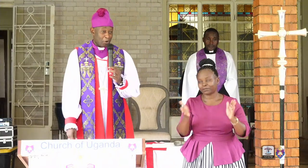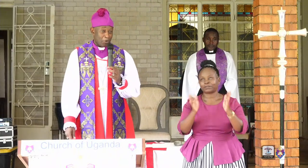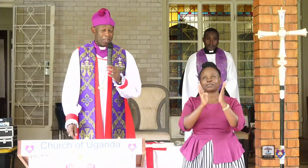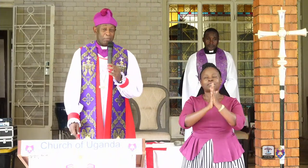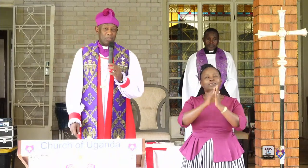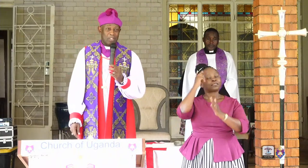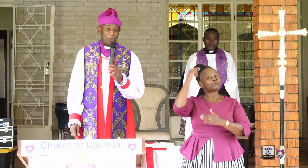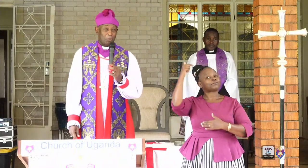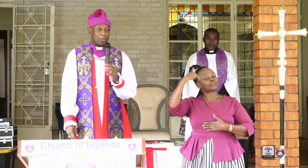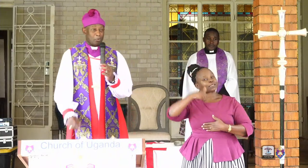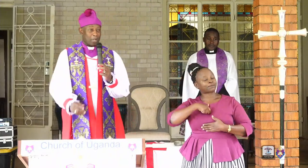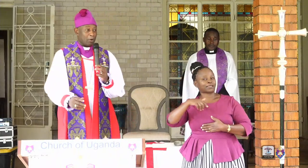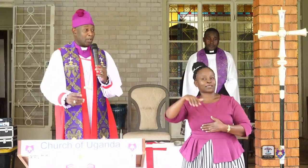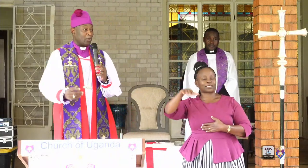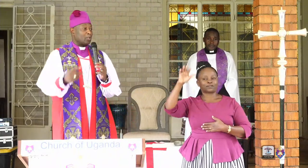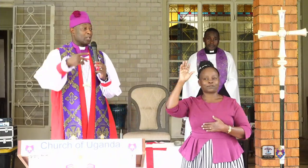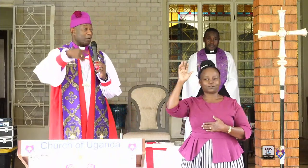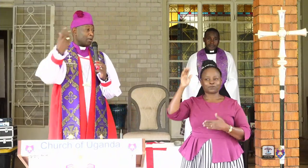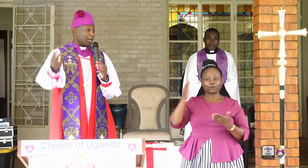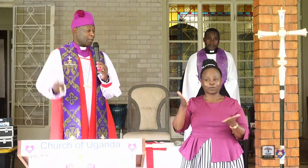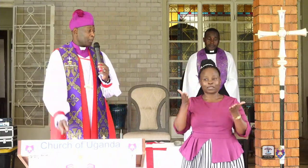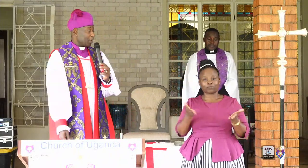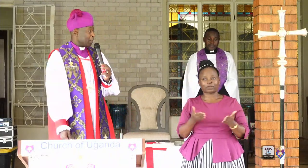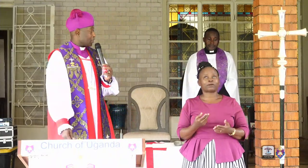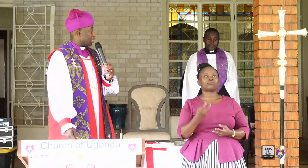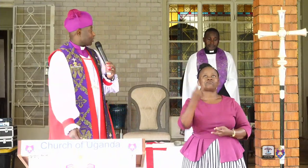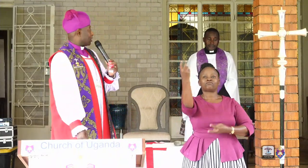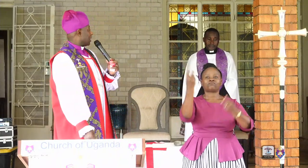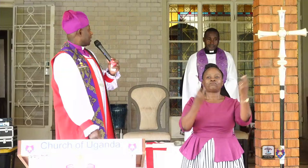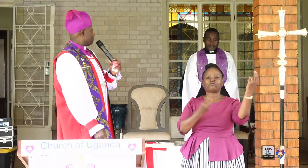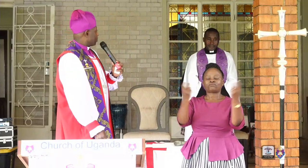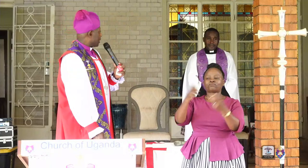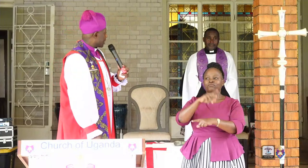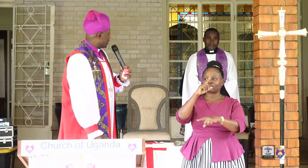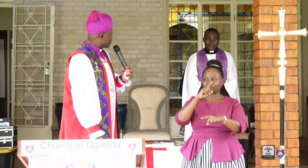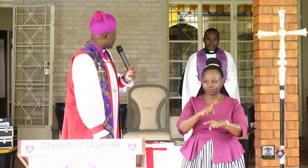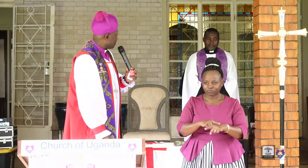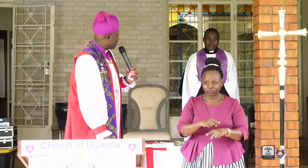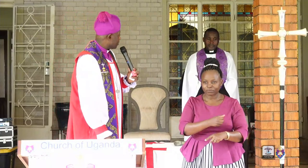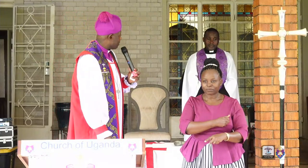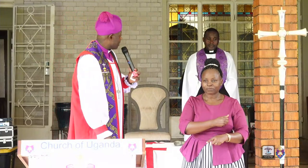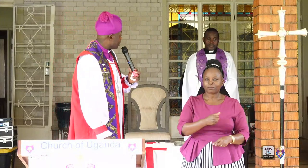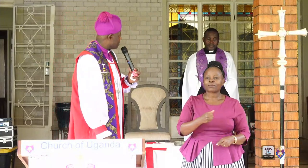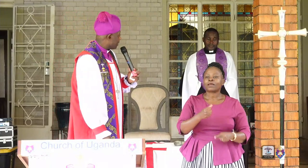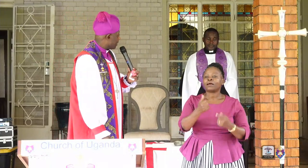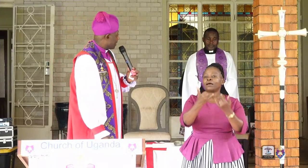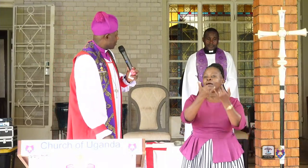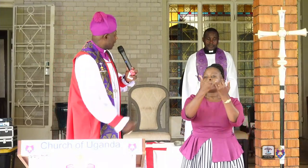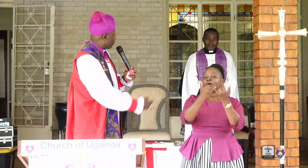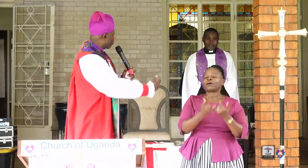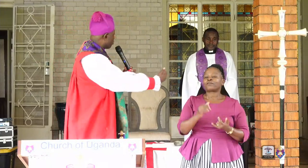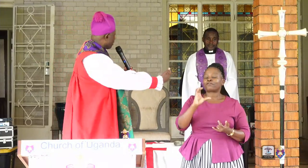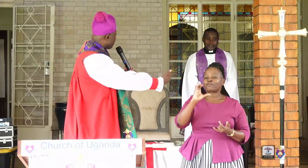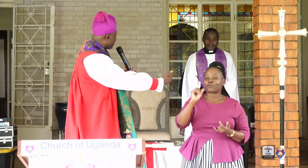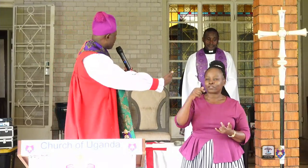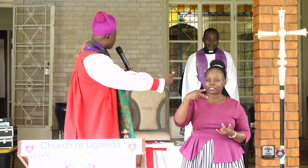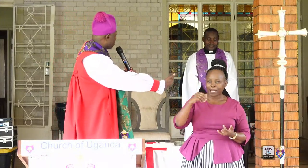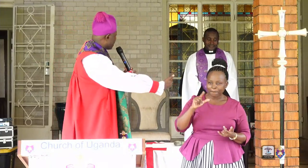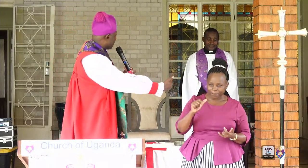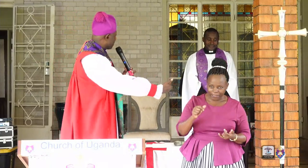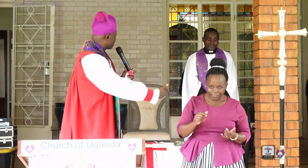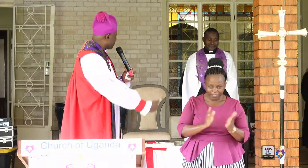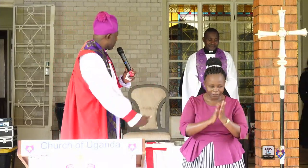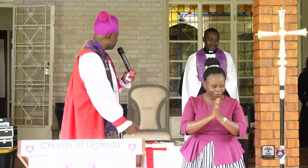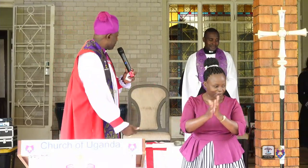nnyo lukiseera kuba tubeera wano ne tutambula ekiseera kyonna mukyala Kansime Yesu yebazibwe